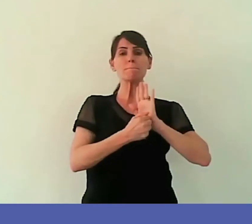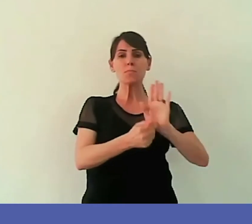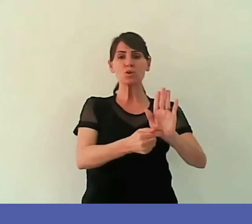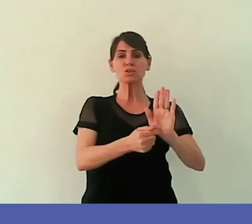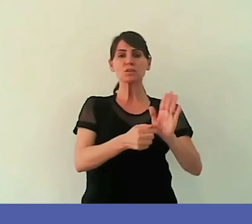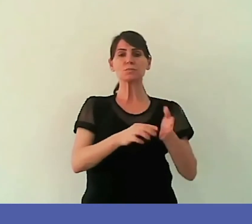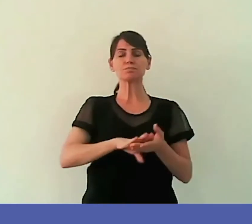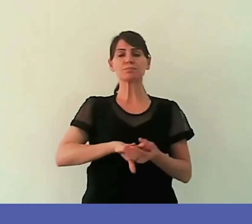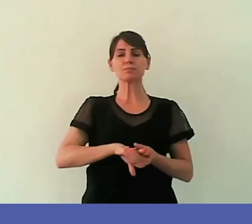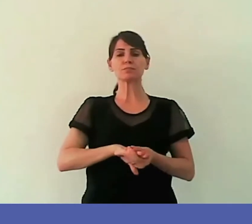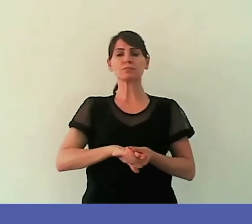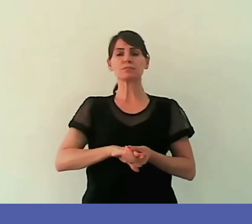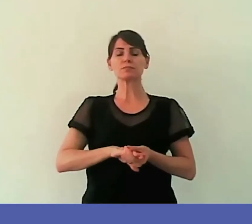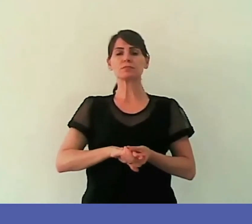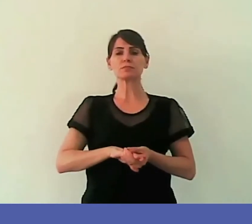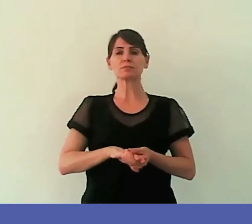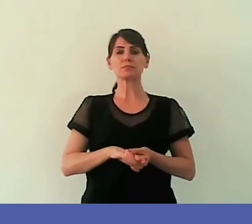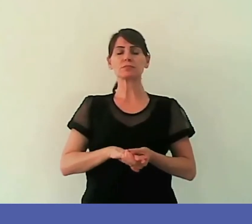do